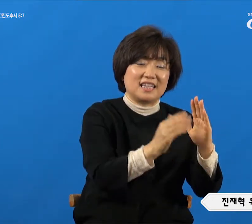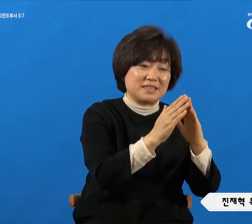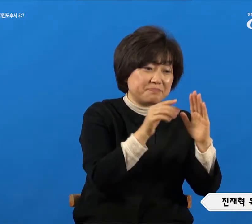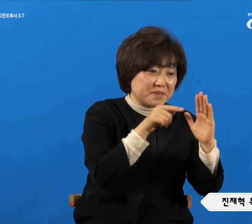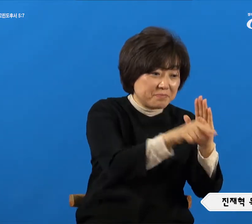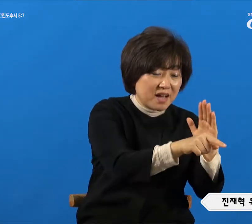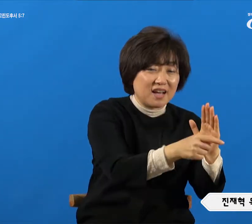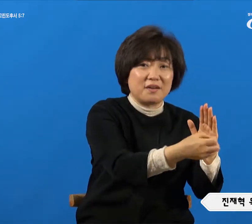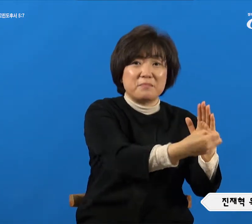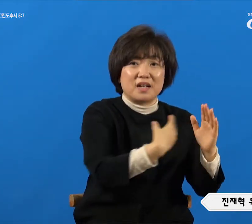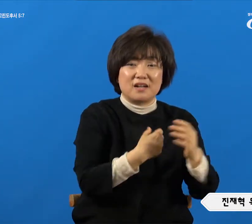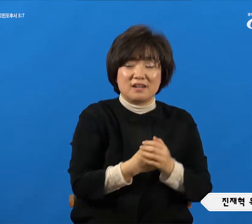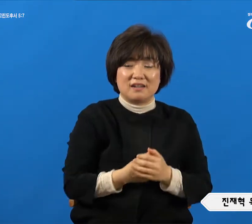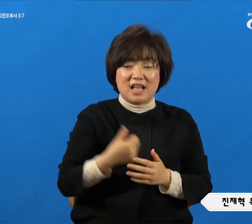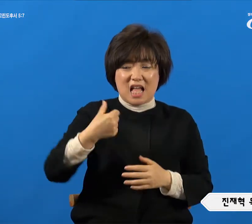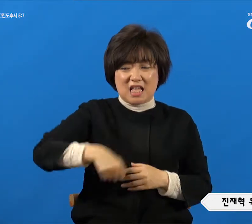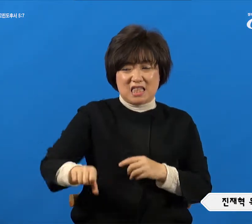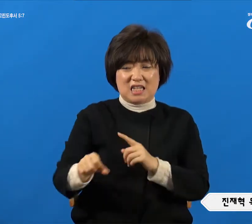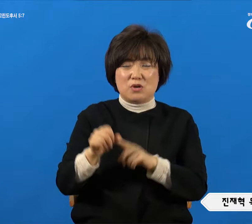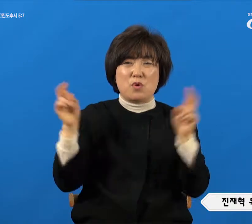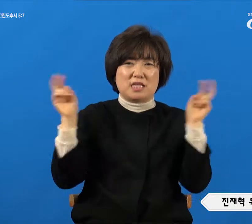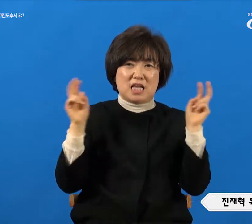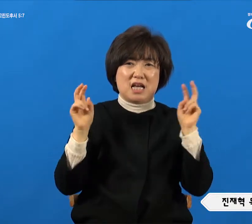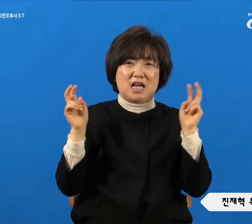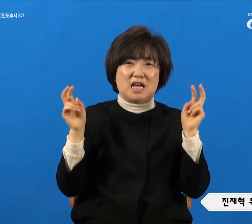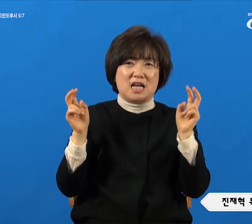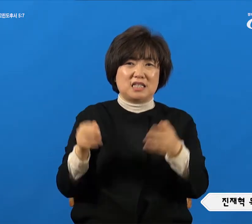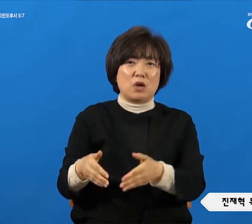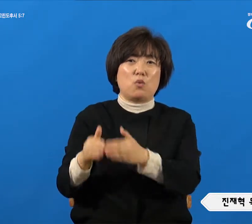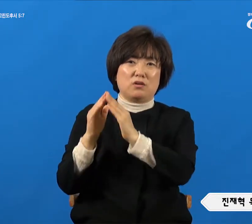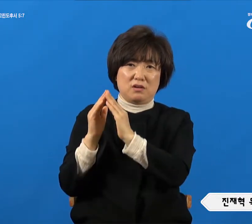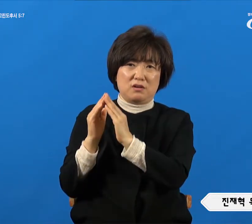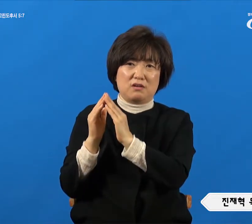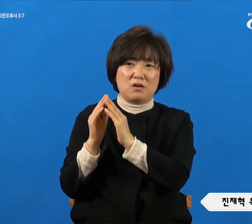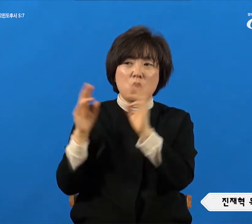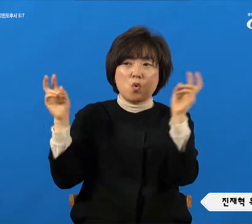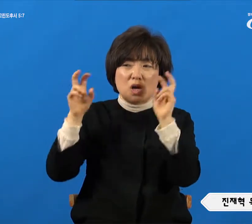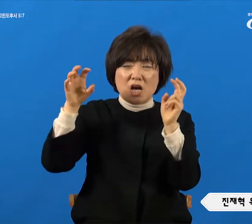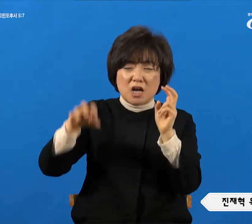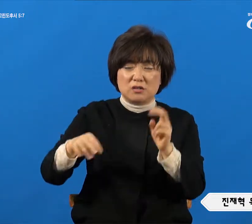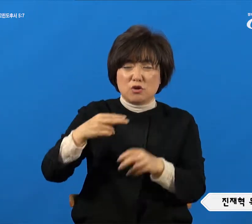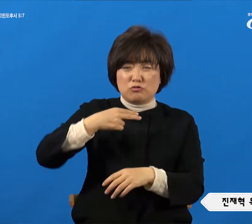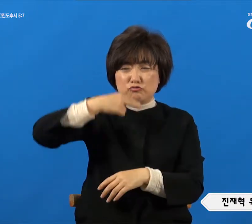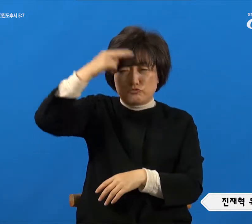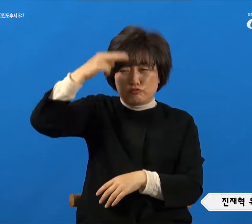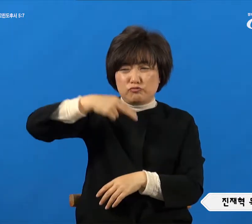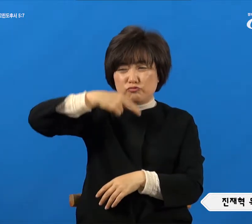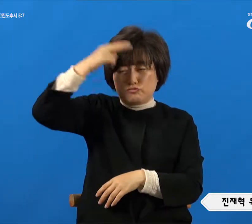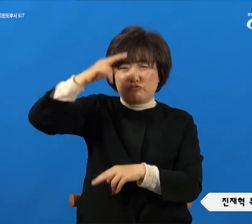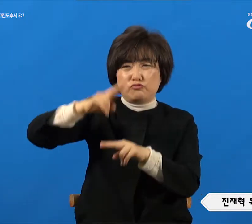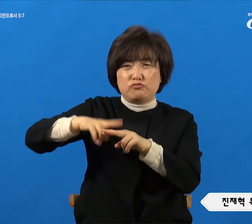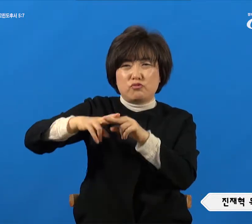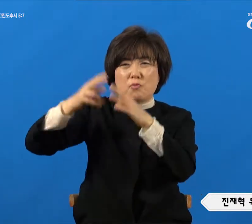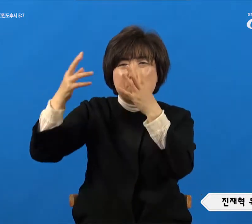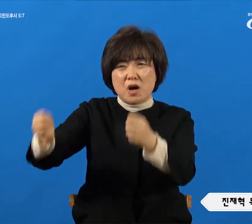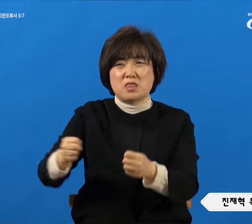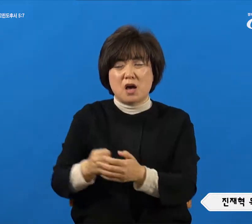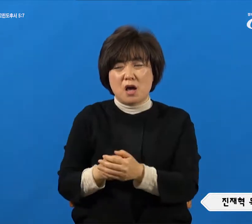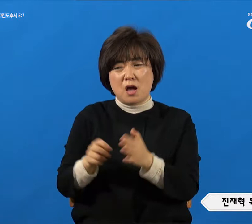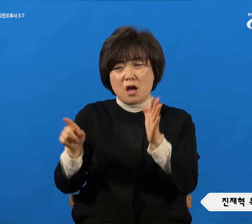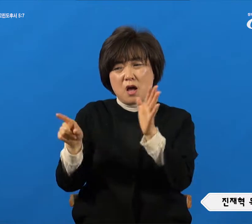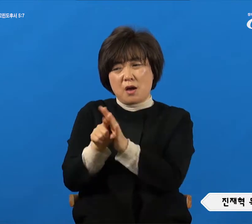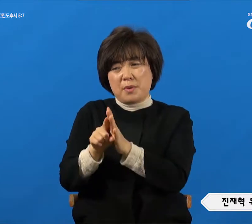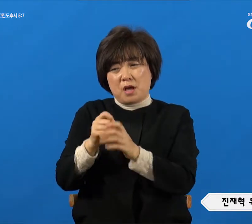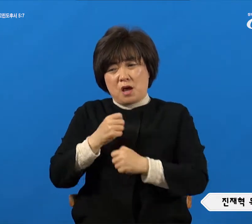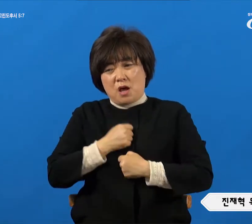말씀을 하시더라고요. 아들이 회사를 시작했는데 회사에서 회식과 술자리가 너무 심해서